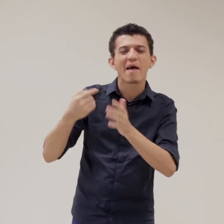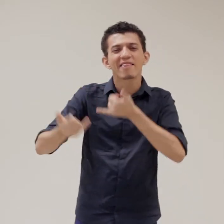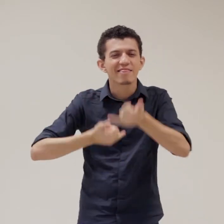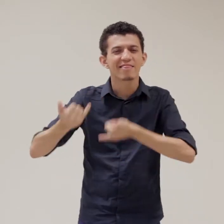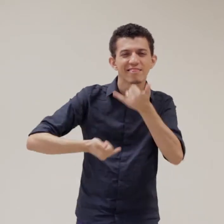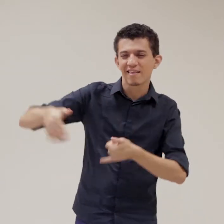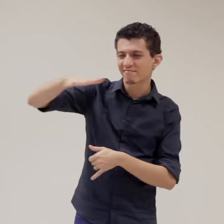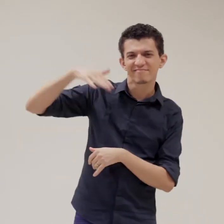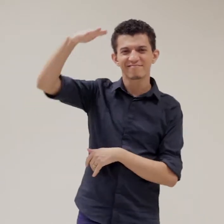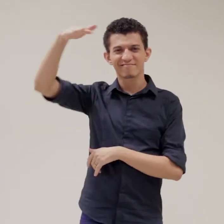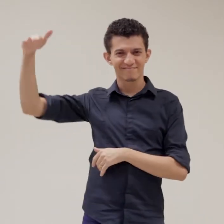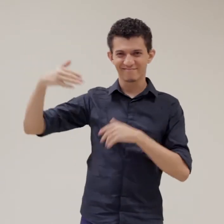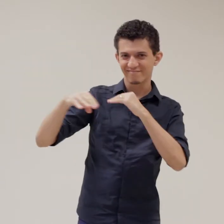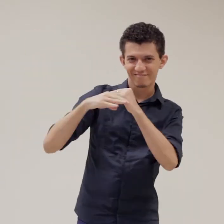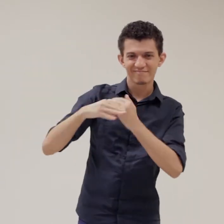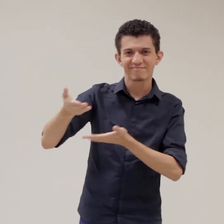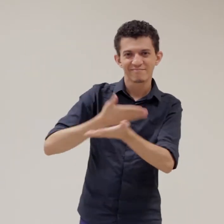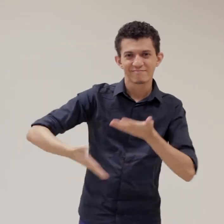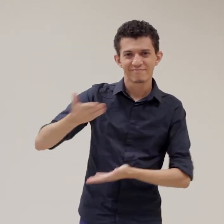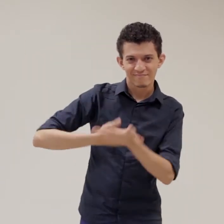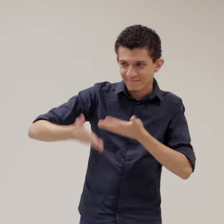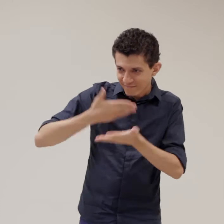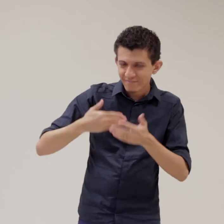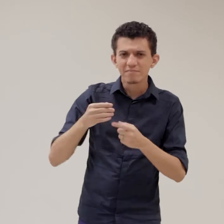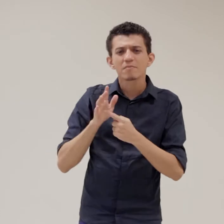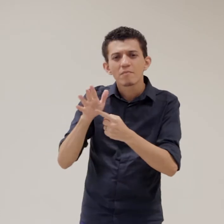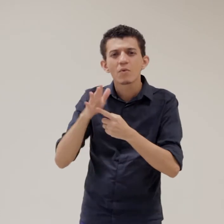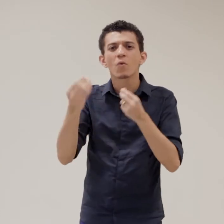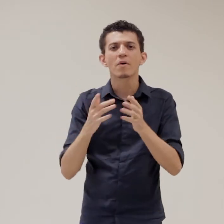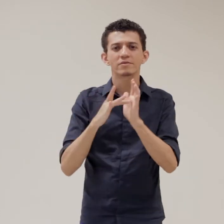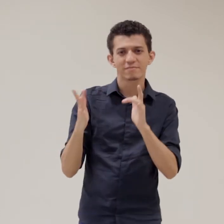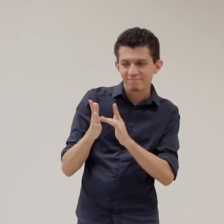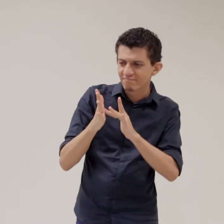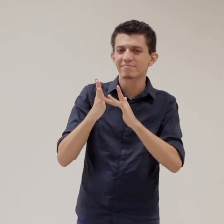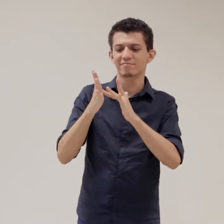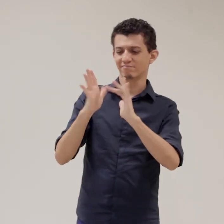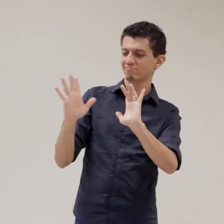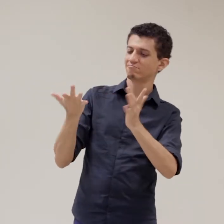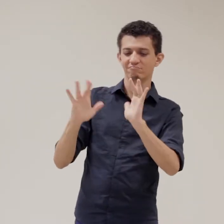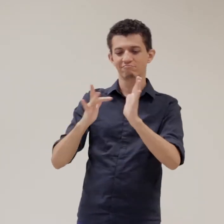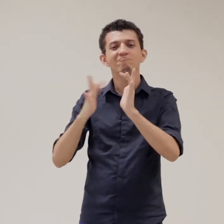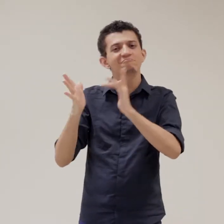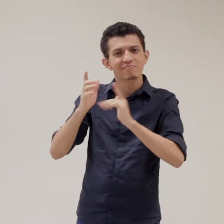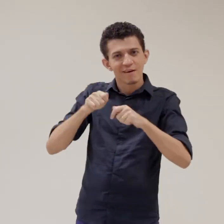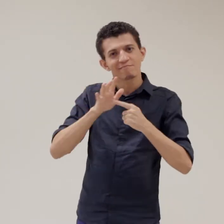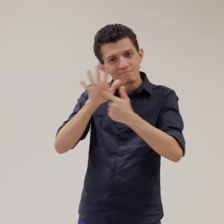alguns versículos bíblicos e expressões como Jesus, com os dedos médios de uma mão tocando a palma da outra como que imitando os cravos